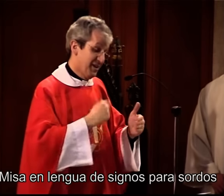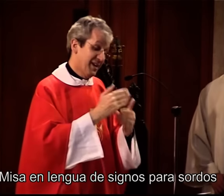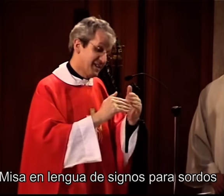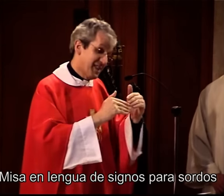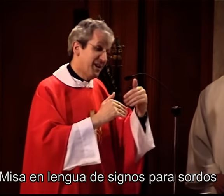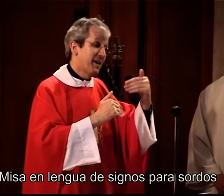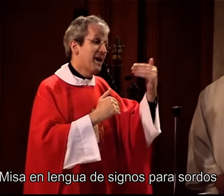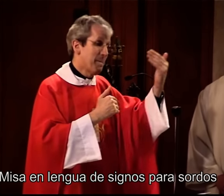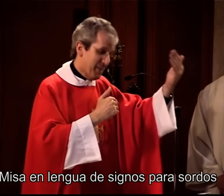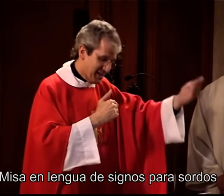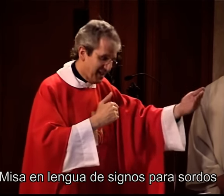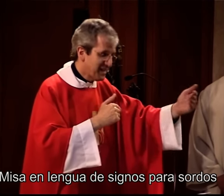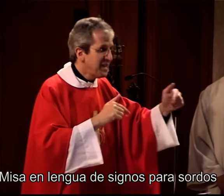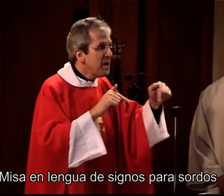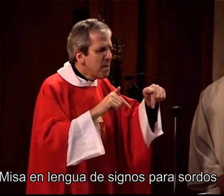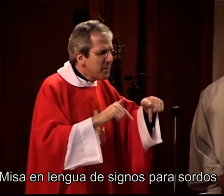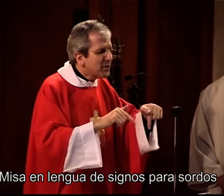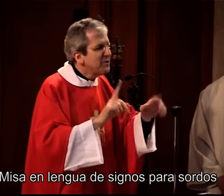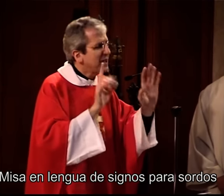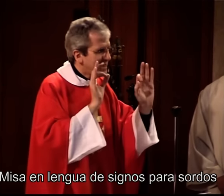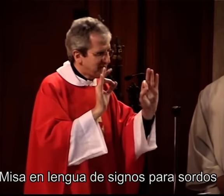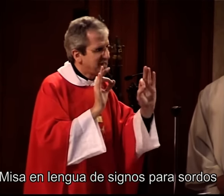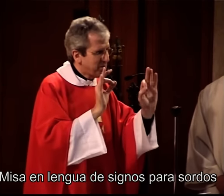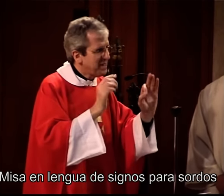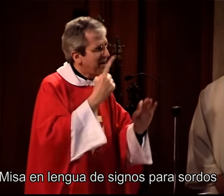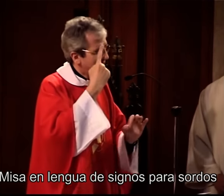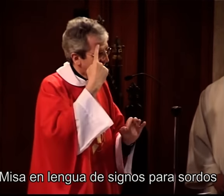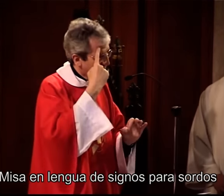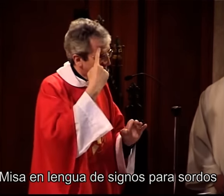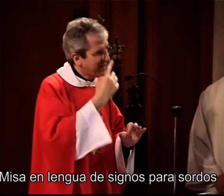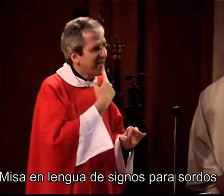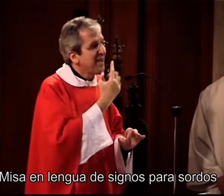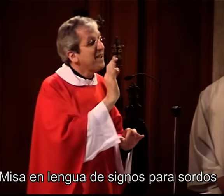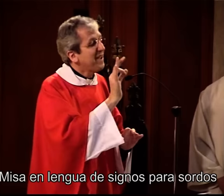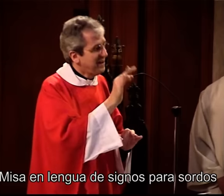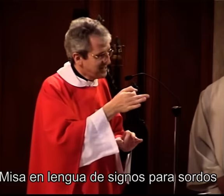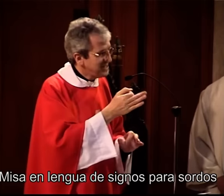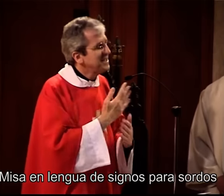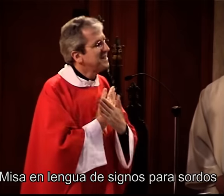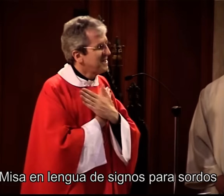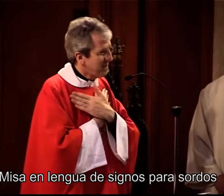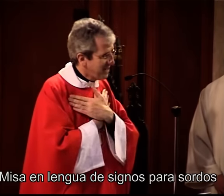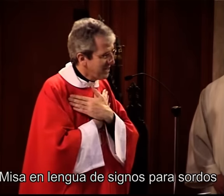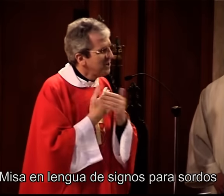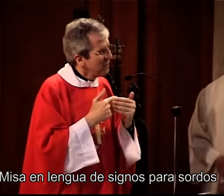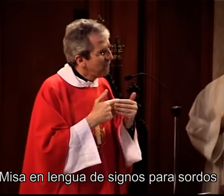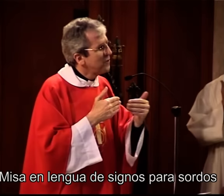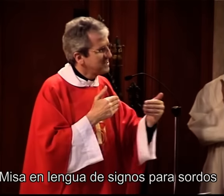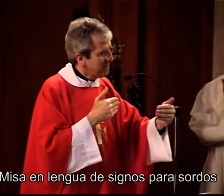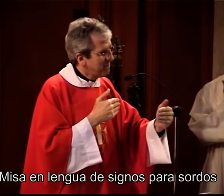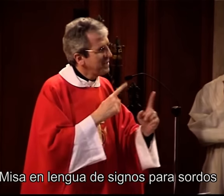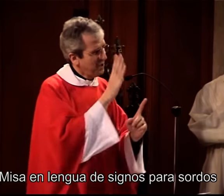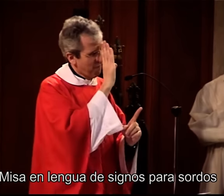Encarnación, que se celebrará más adelante, pero que no deja de ser especial recordar que el sí de María